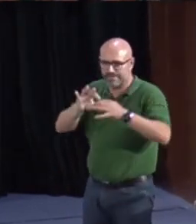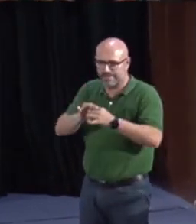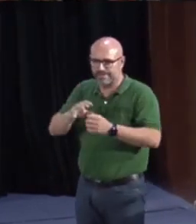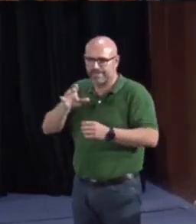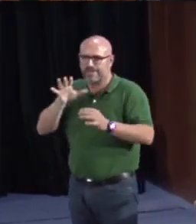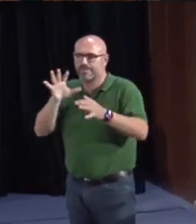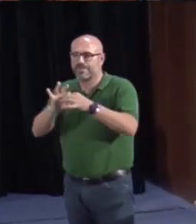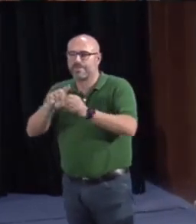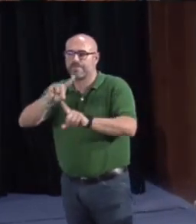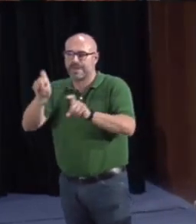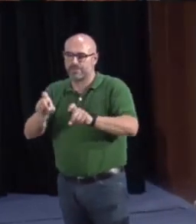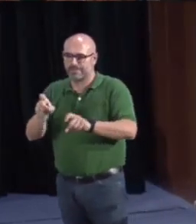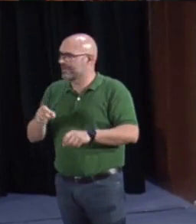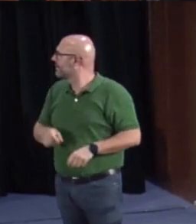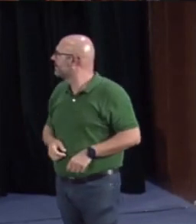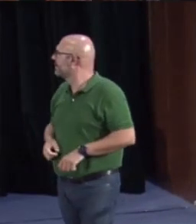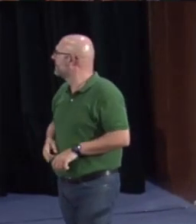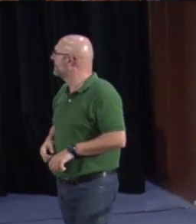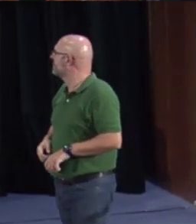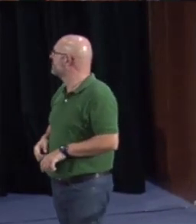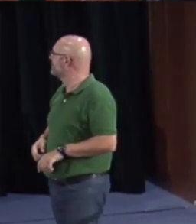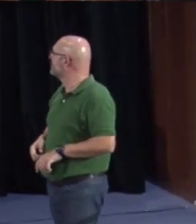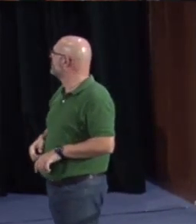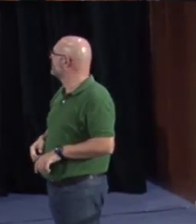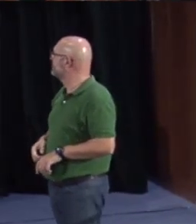están relacionados con cada una de las posibles respuestas.